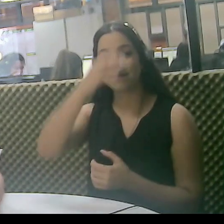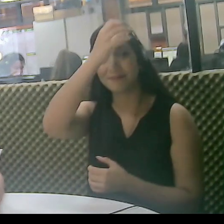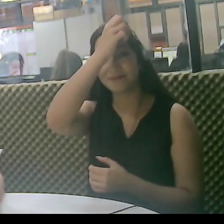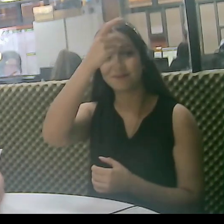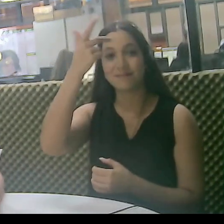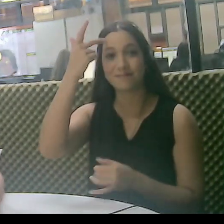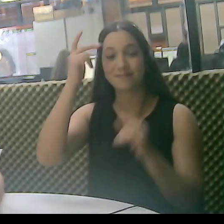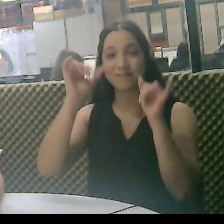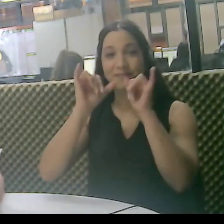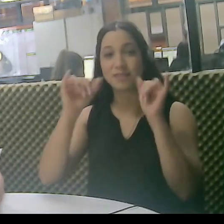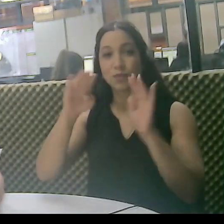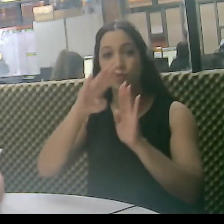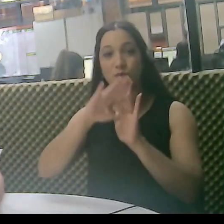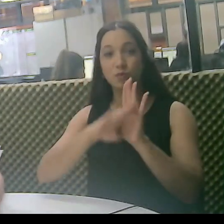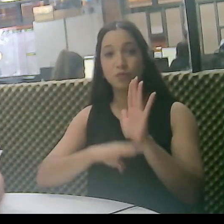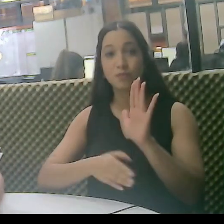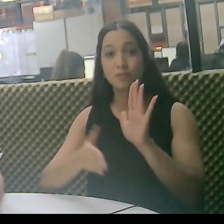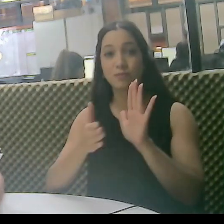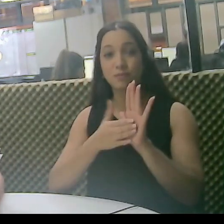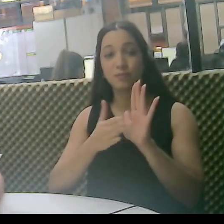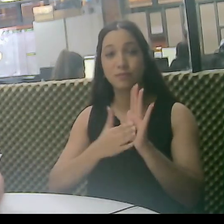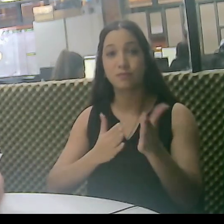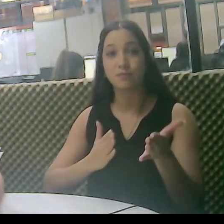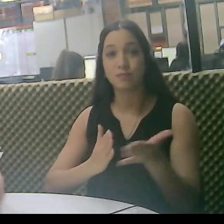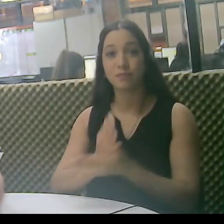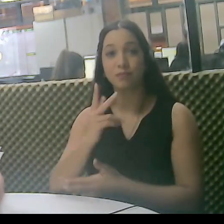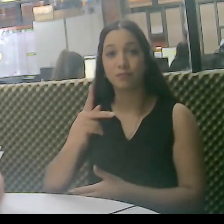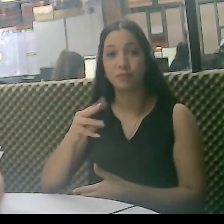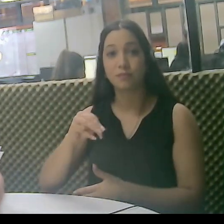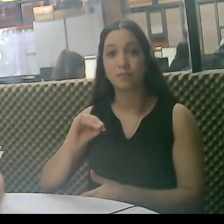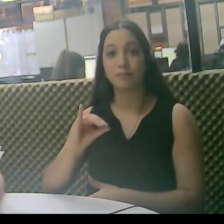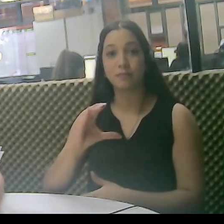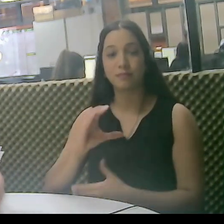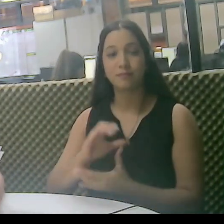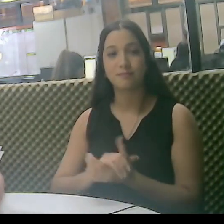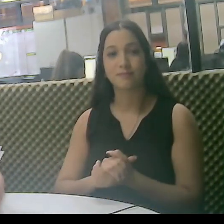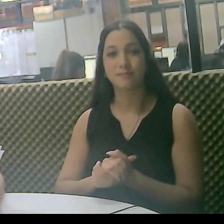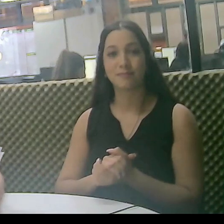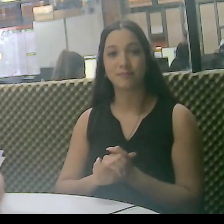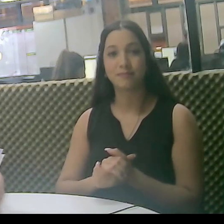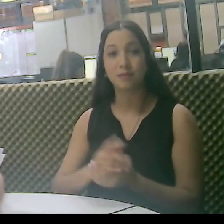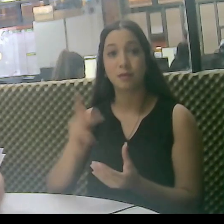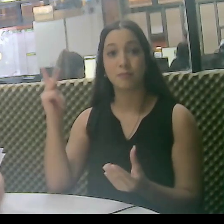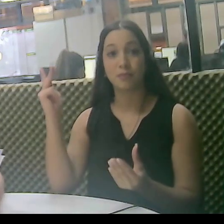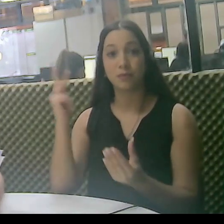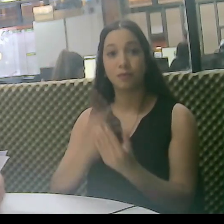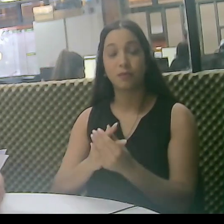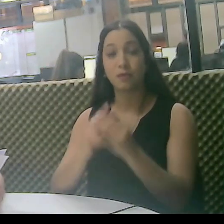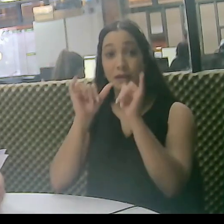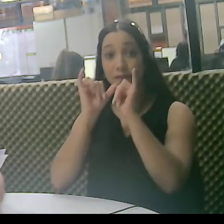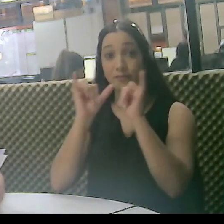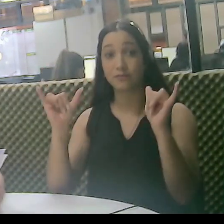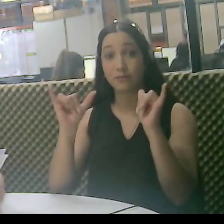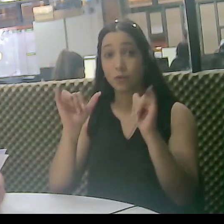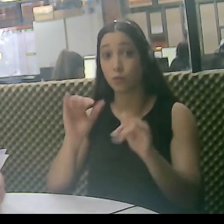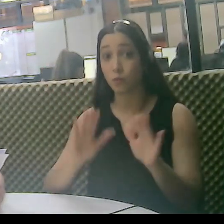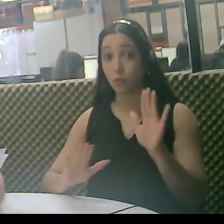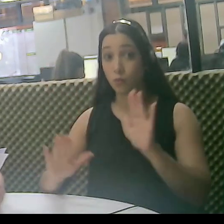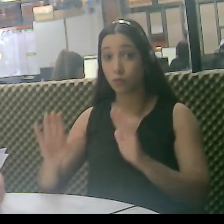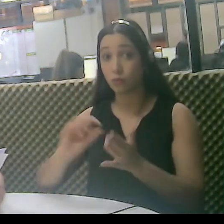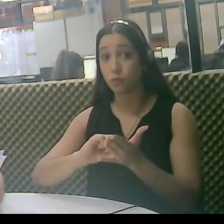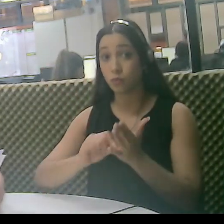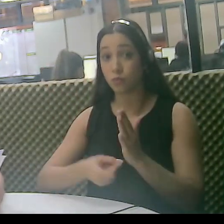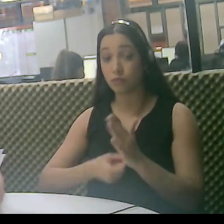Prefeitura divulga a lista de propostas aprovadas para o PEMIC. Procon faz alerta sobre cuidados ao